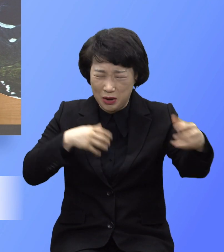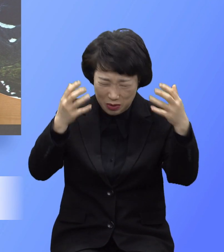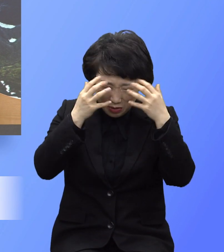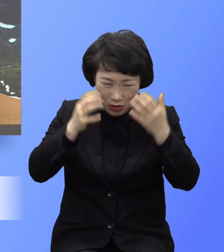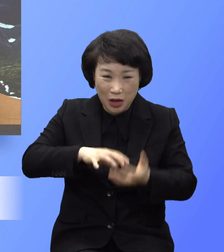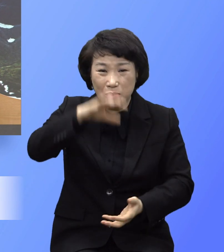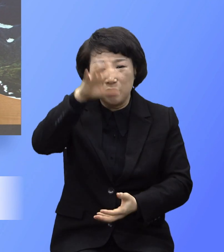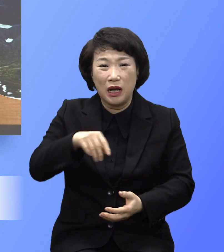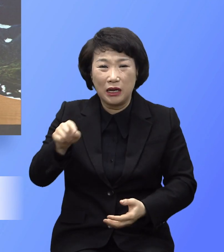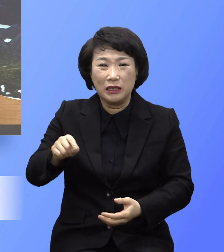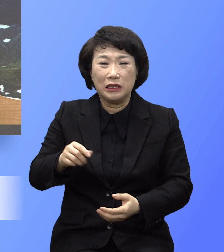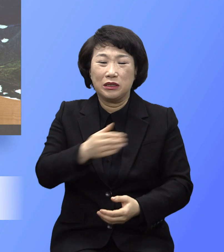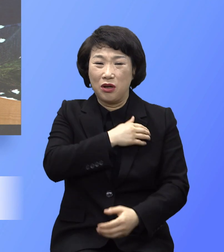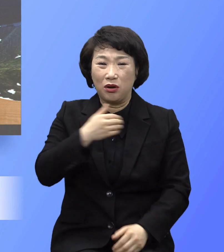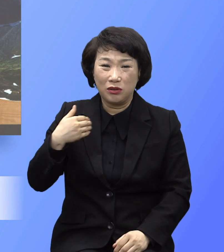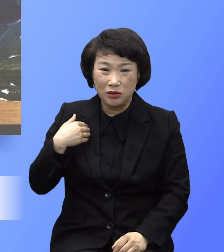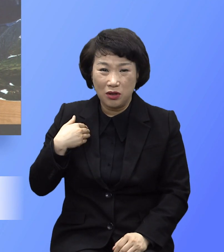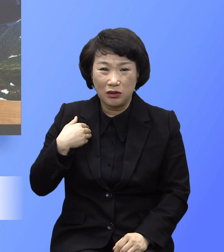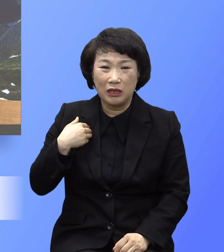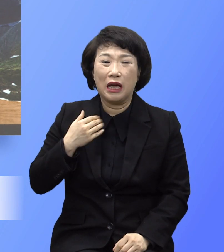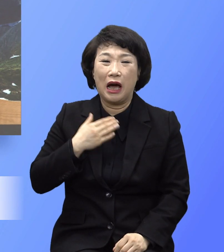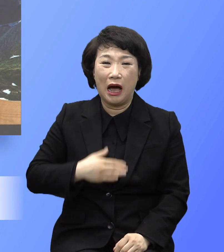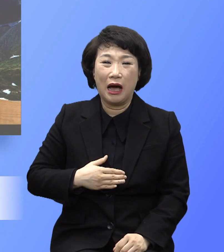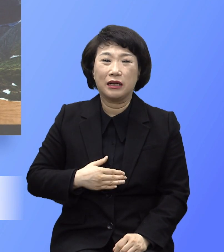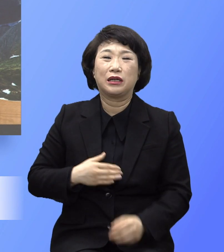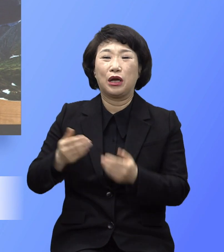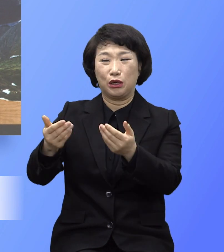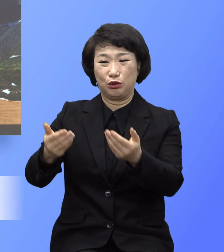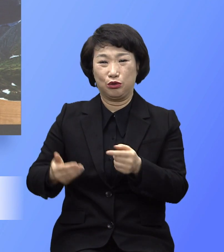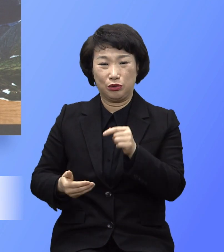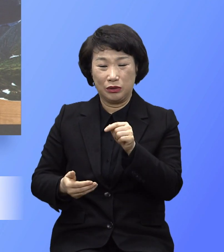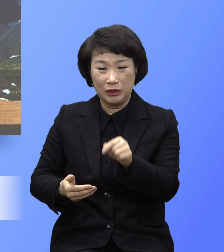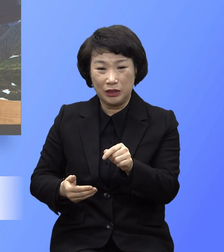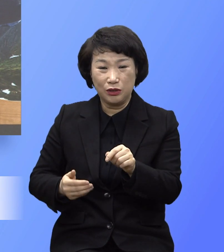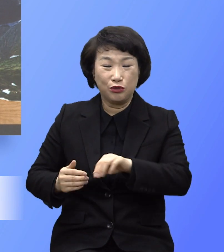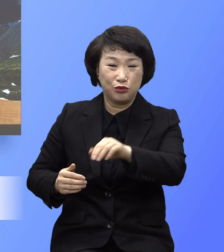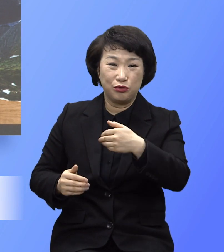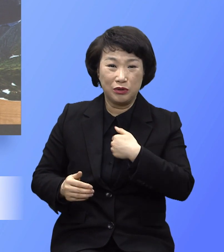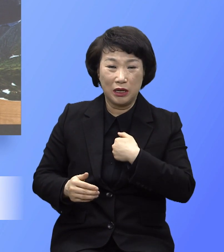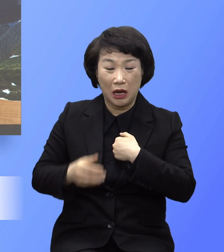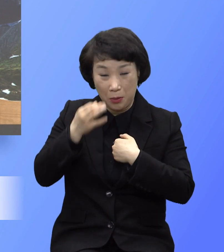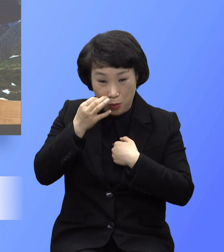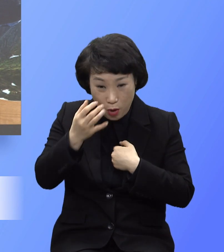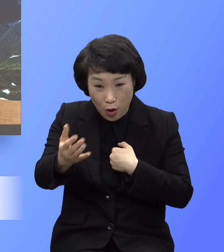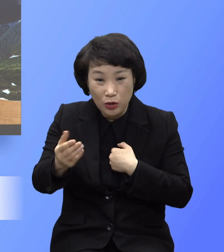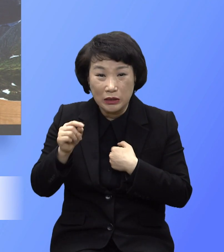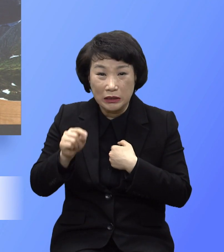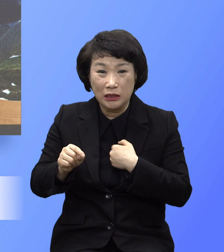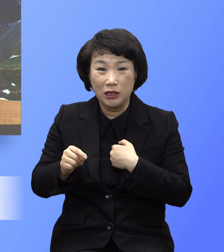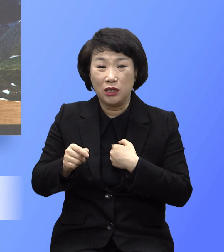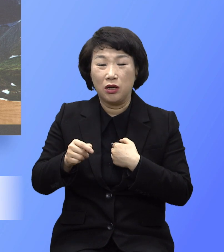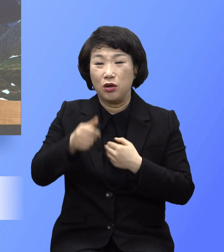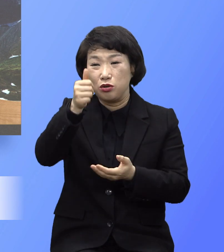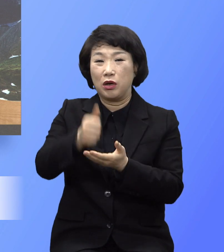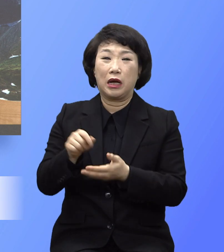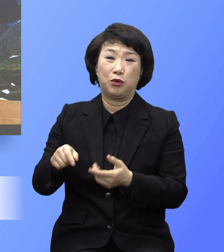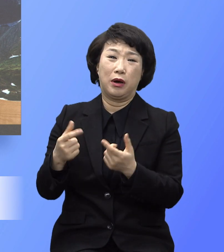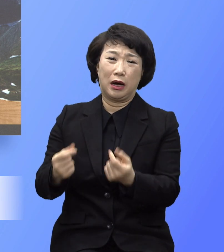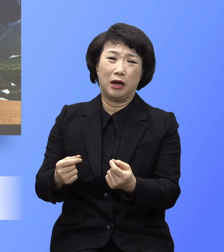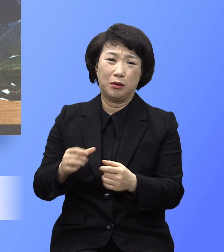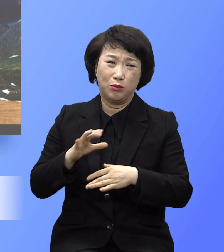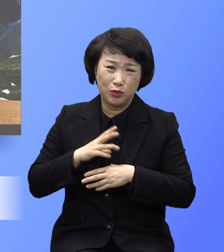고통의 분량을 능히 알게 하는 우리에게 보여주는 죄가 그런